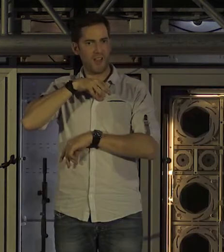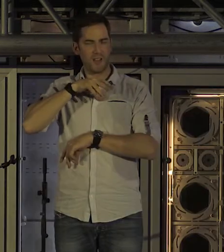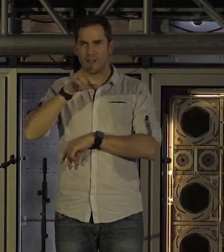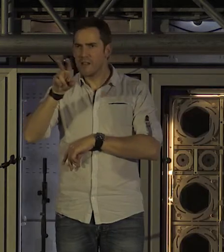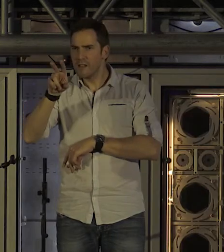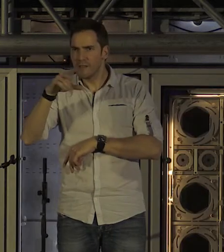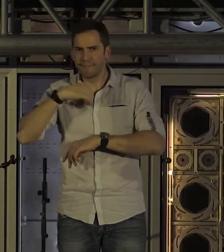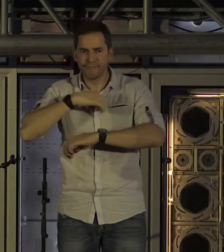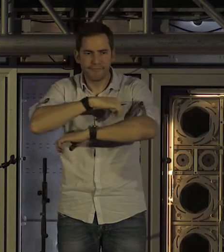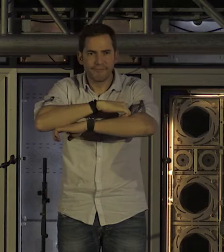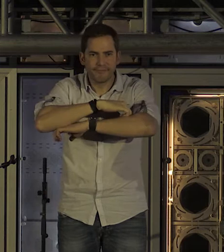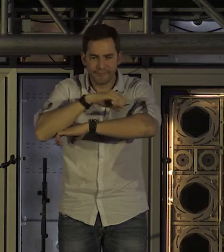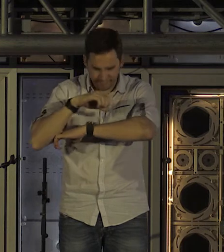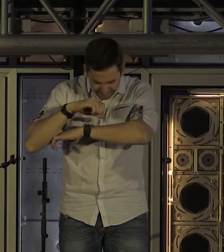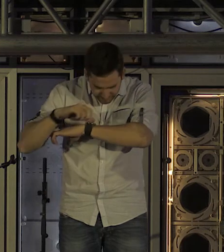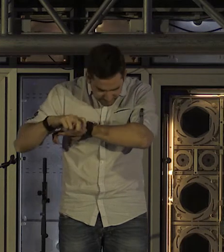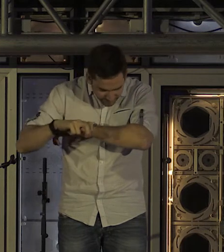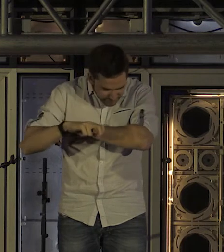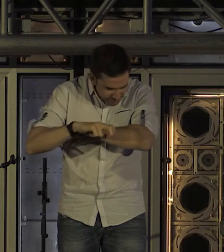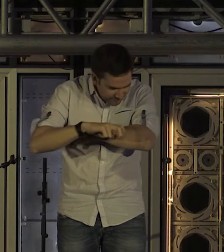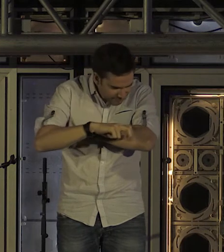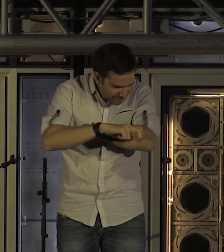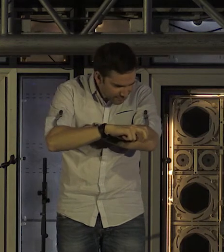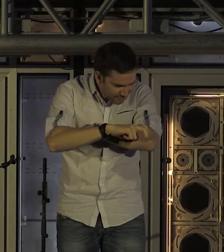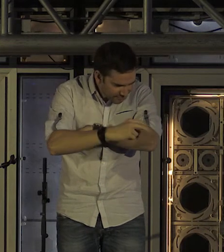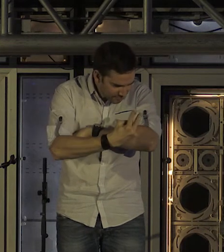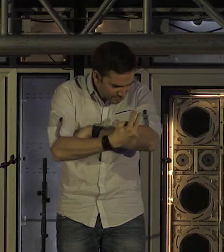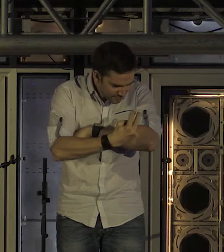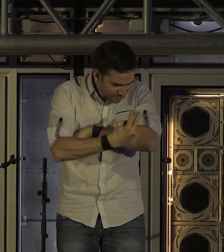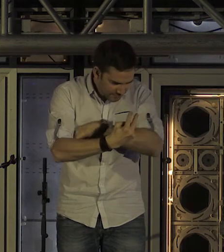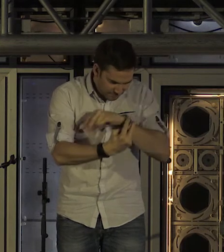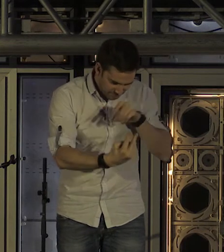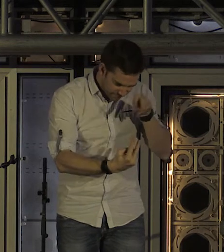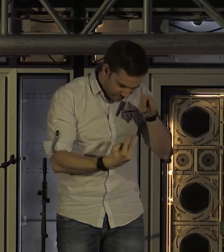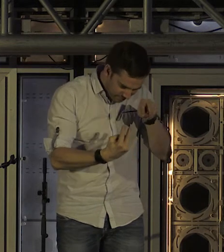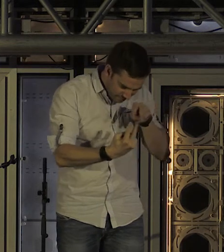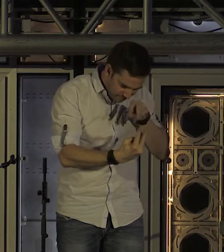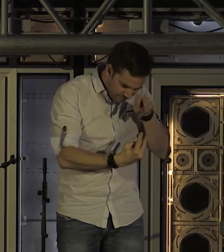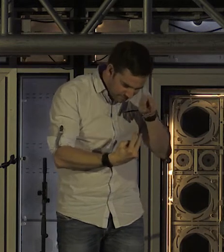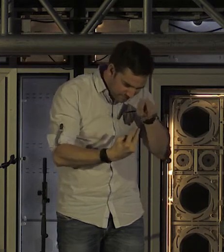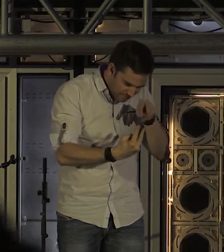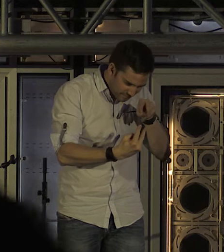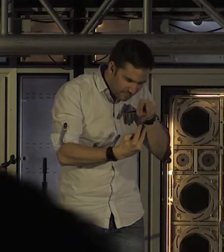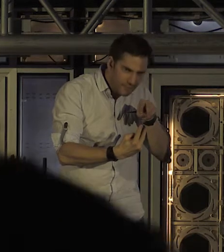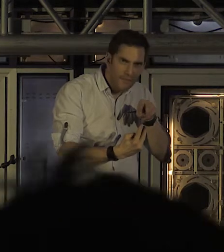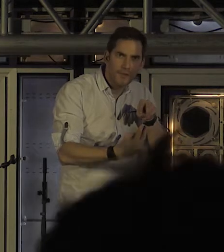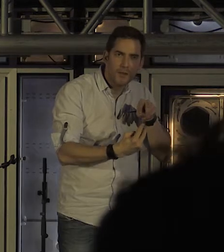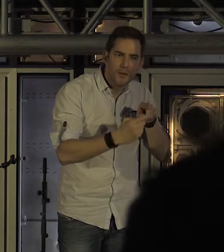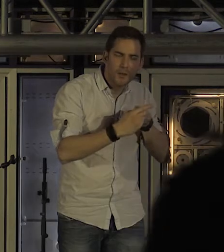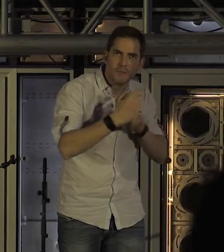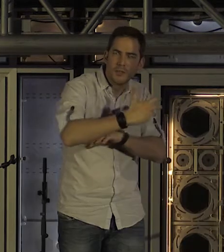de la fenêtre, un lézard moucheté te regarde avec dans l'œil le miel du soleil caché.